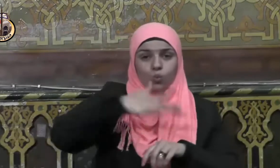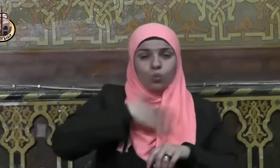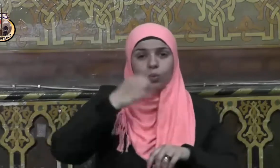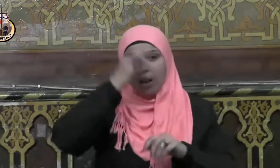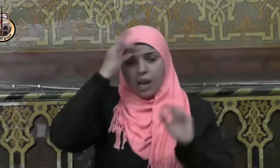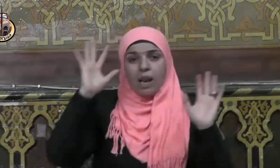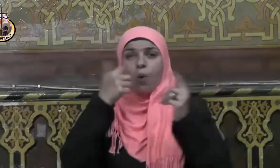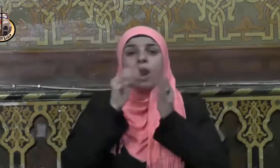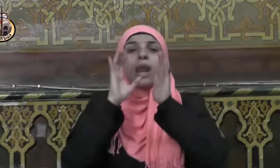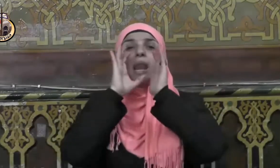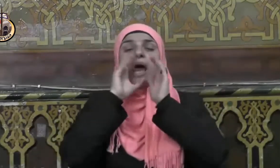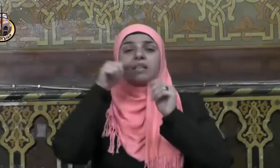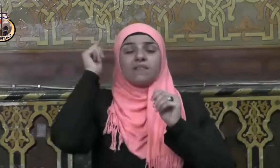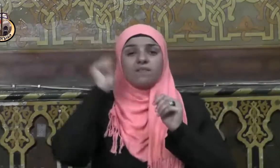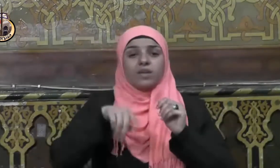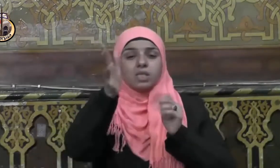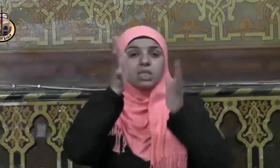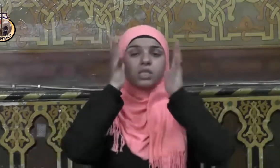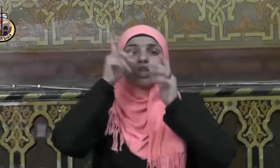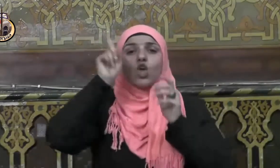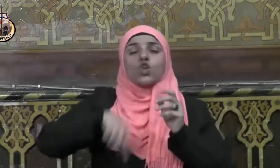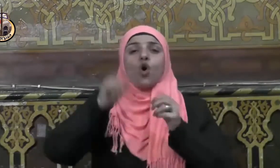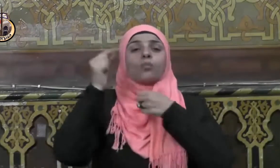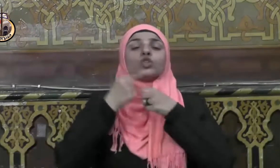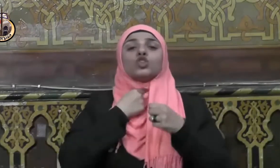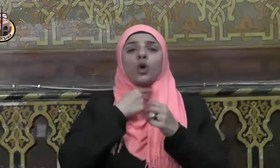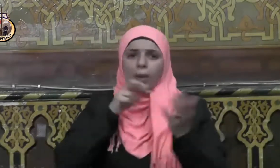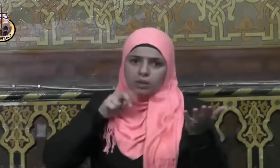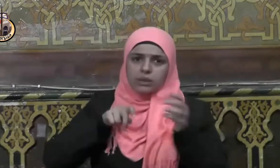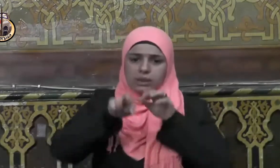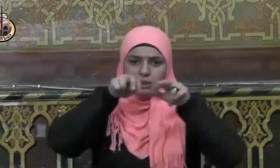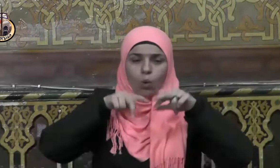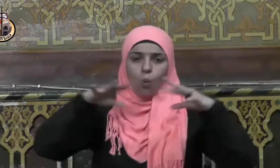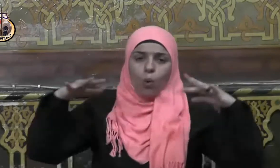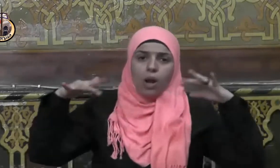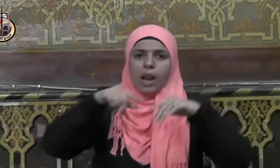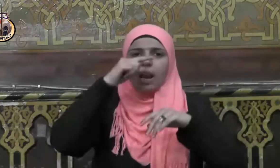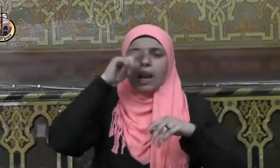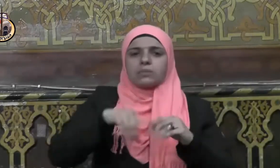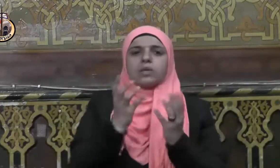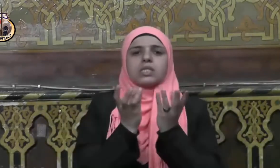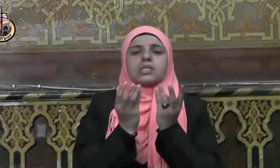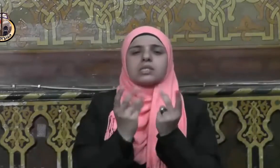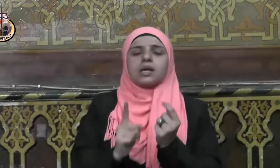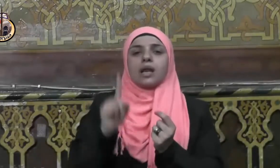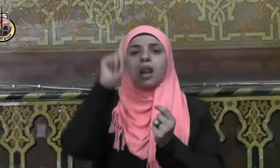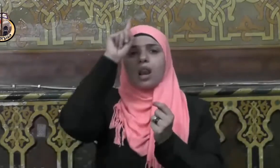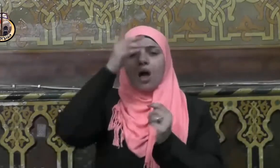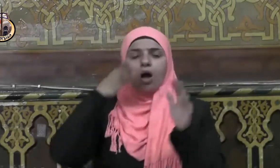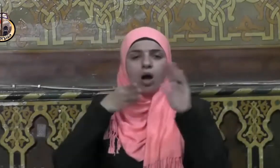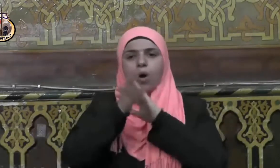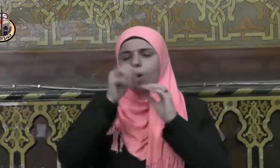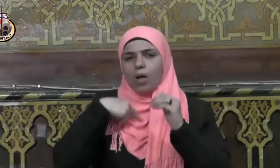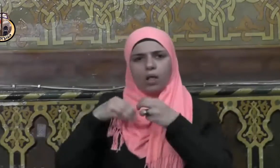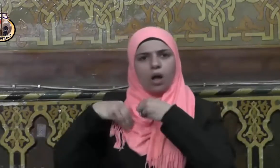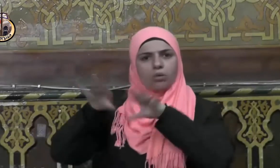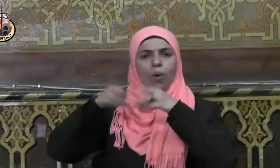للصلاة من يوم الجمعة فاسعوا إلى ذكر الله وذروا البيع ذلكم